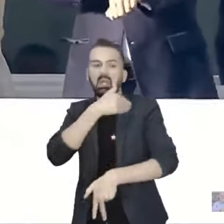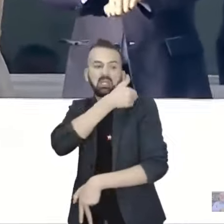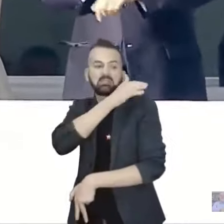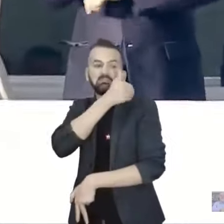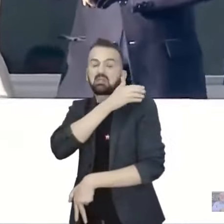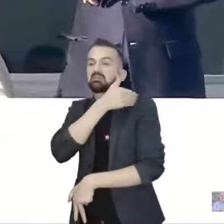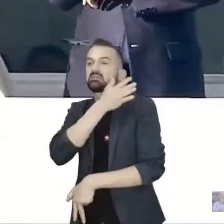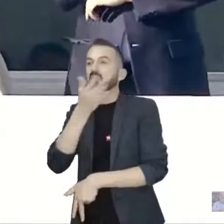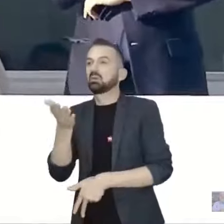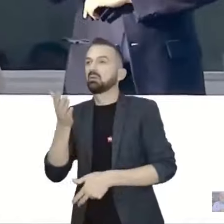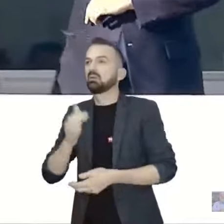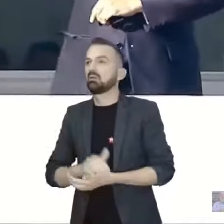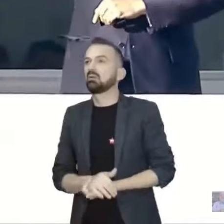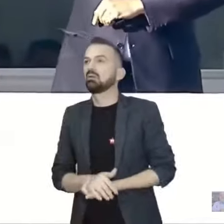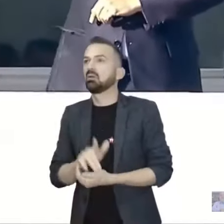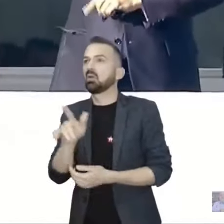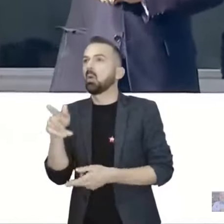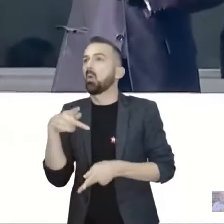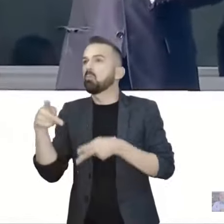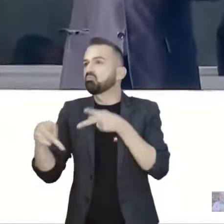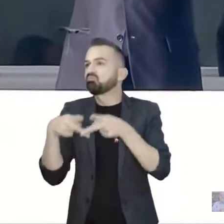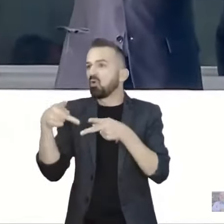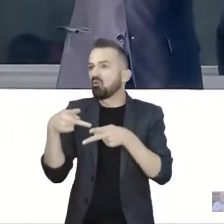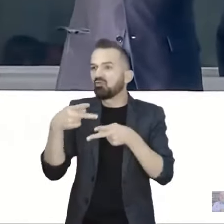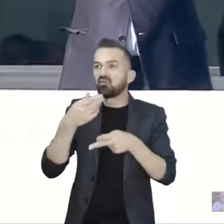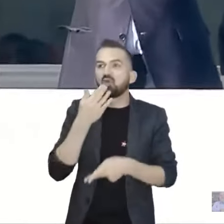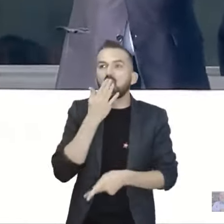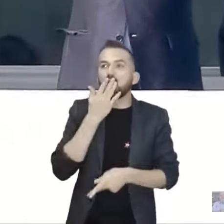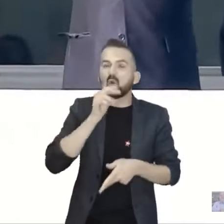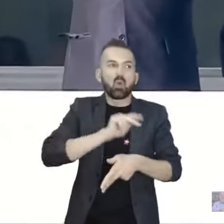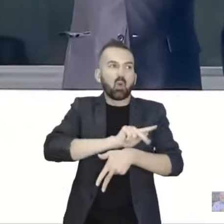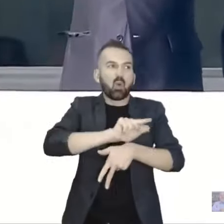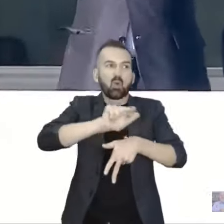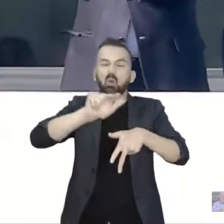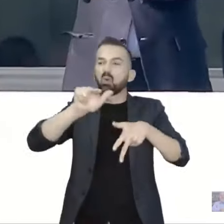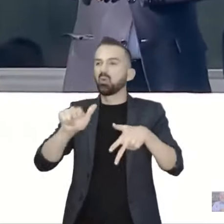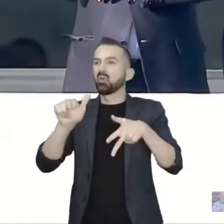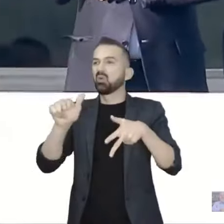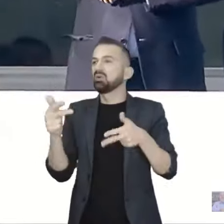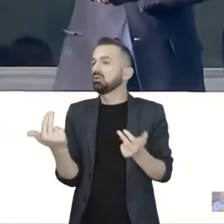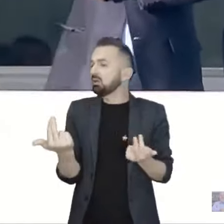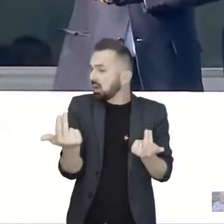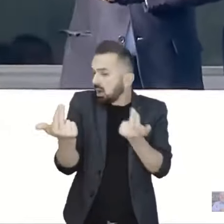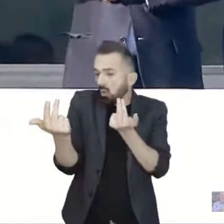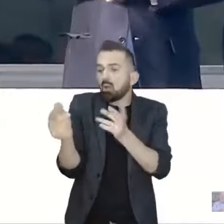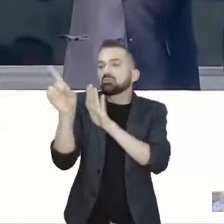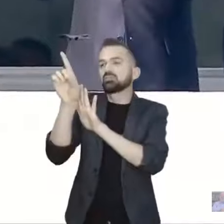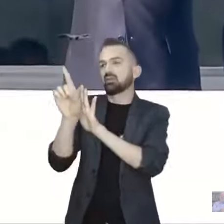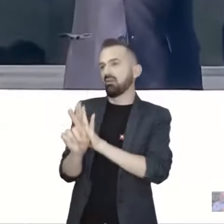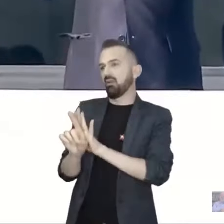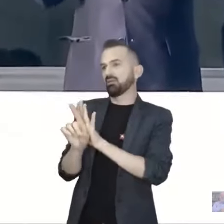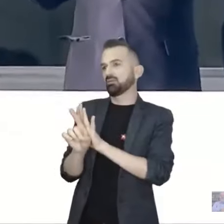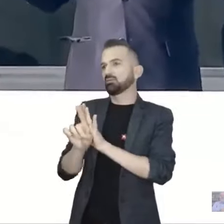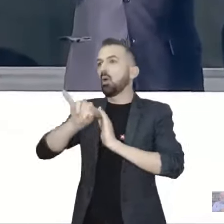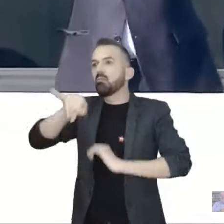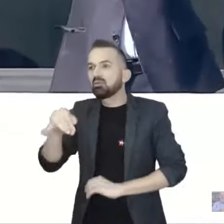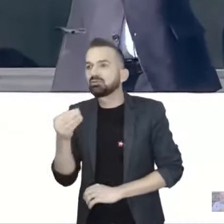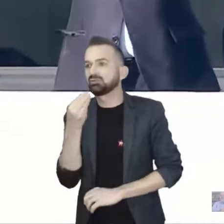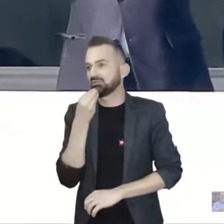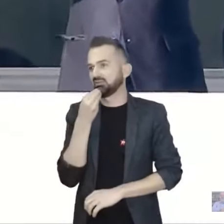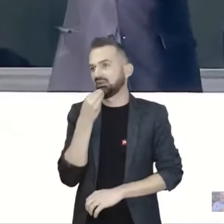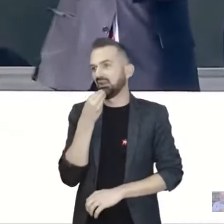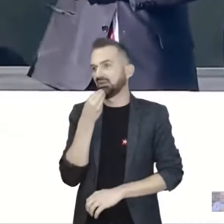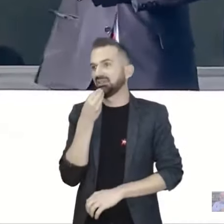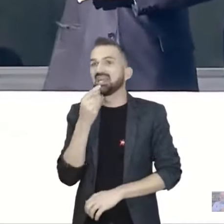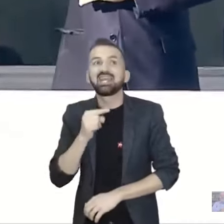um povo de muitas cores e todas devem ter os mesmos direitos e oportunidades. Ninguém será cidadão